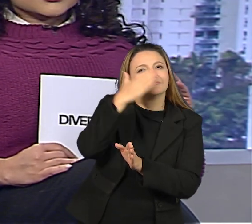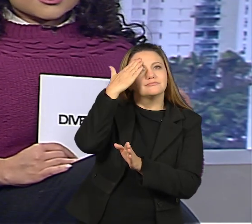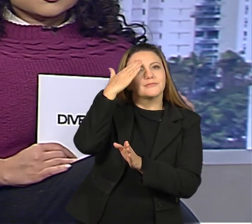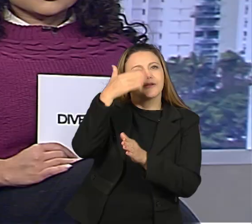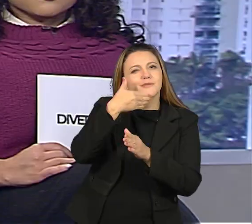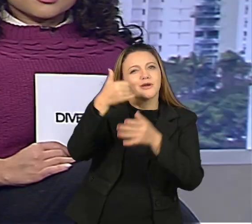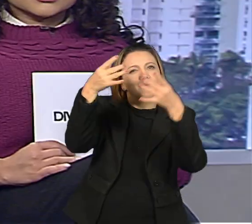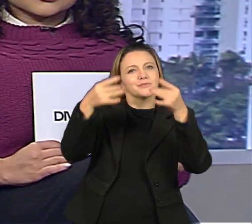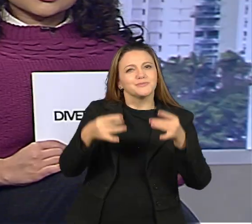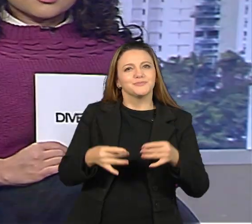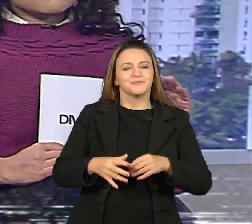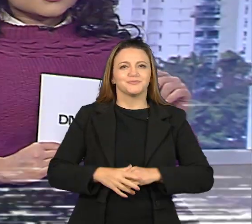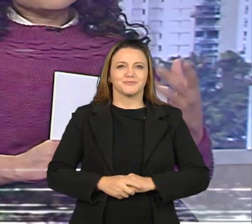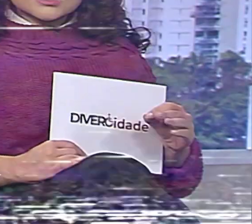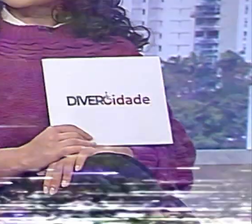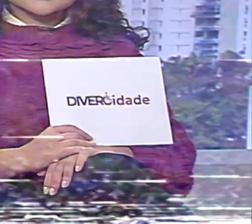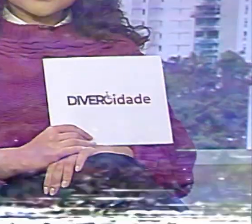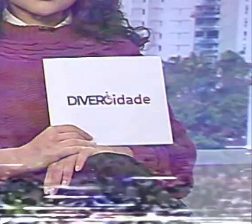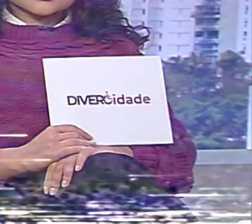melhor do que a gente está falando.